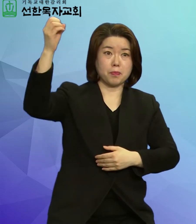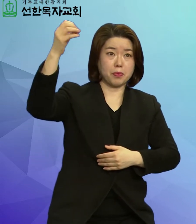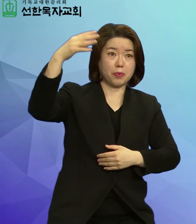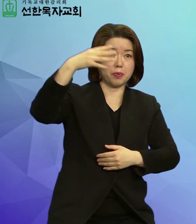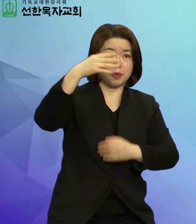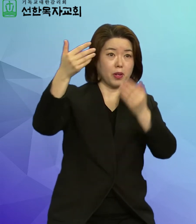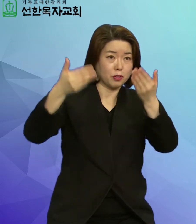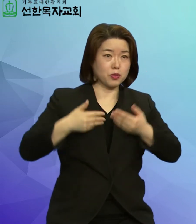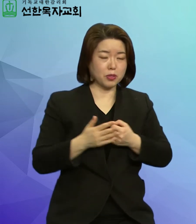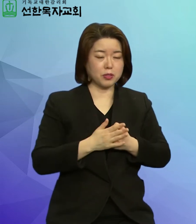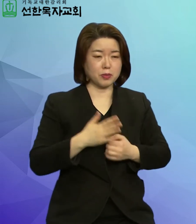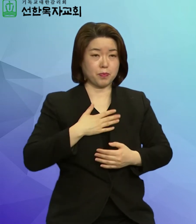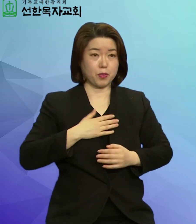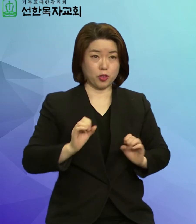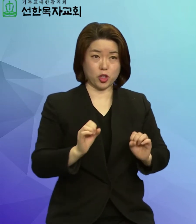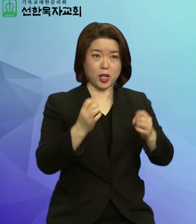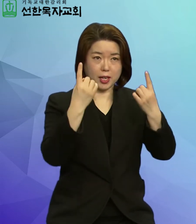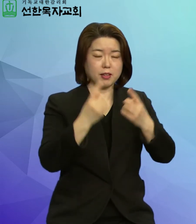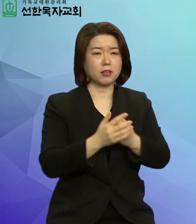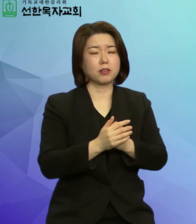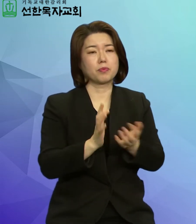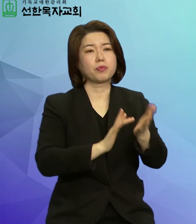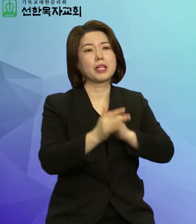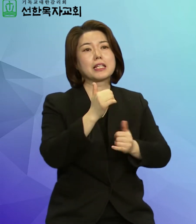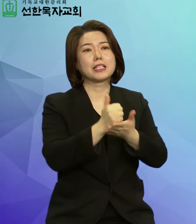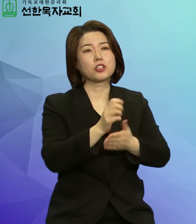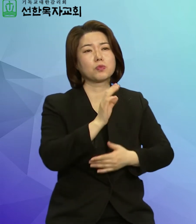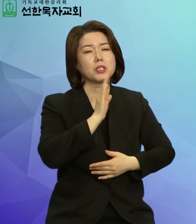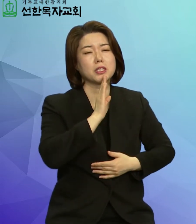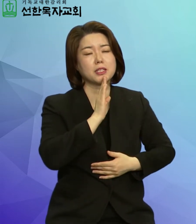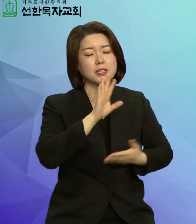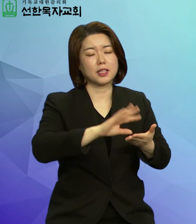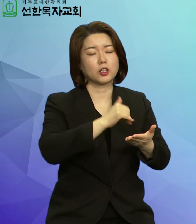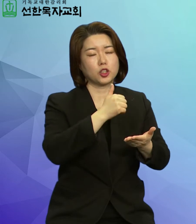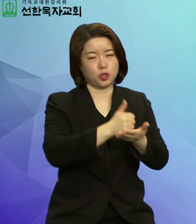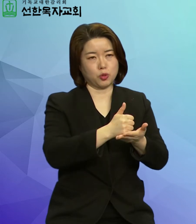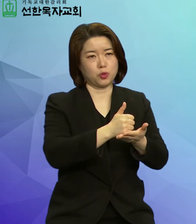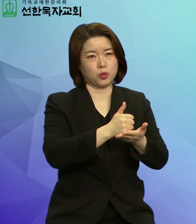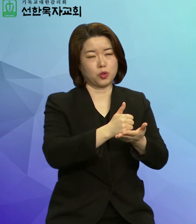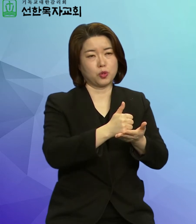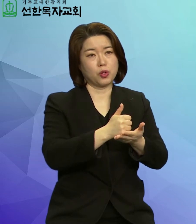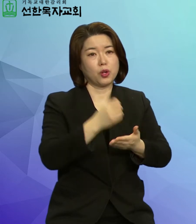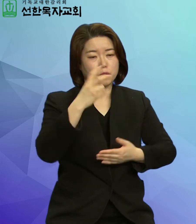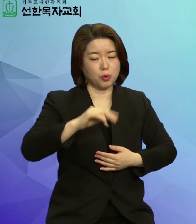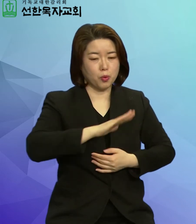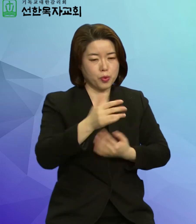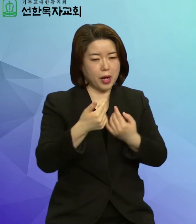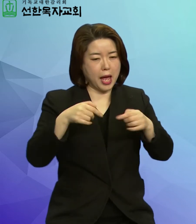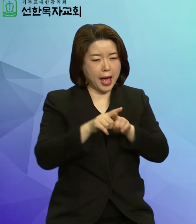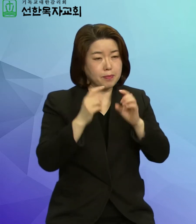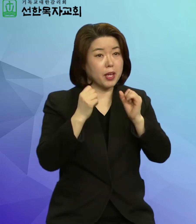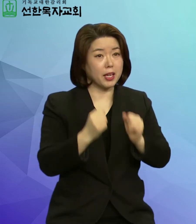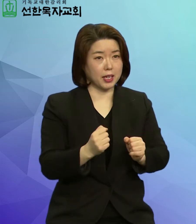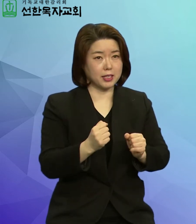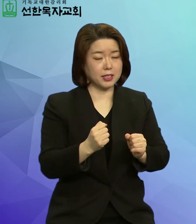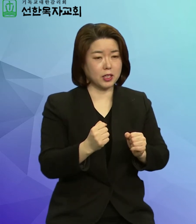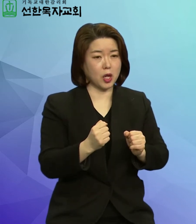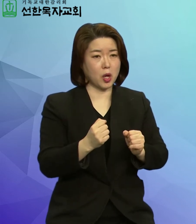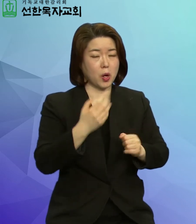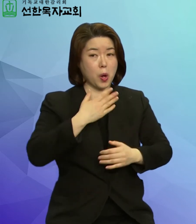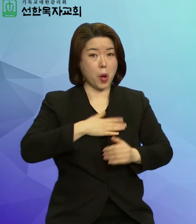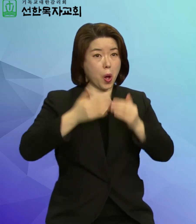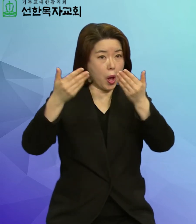우리에게 빛을 비추셔서 우리로 하여금 예수님이 정말 그리스도이신 것과 우리와 함께 계신